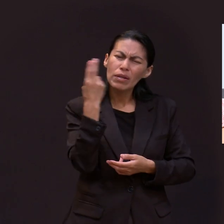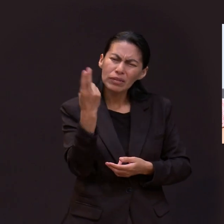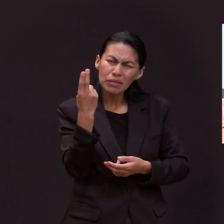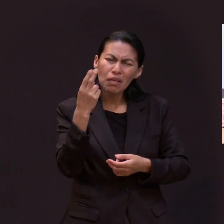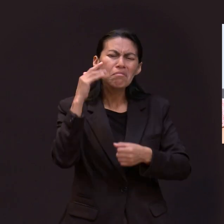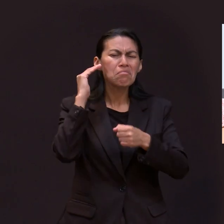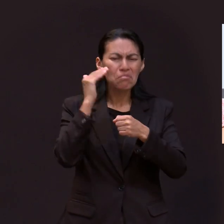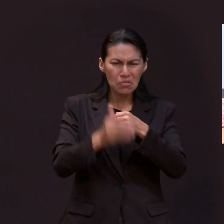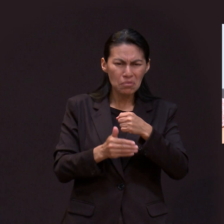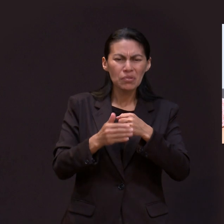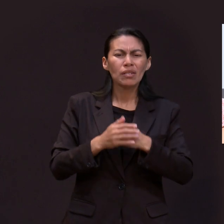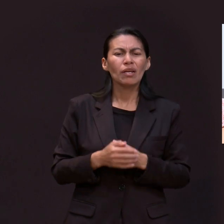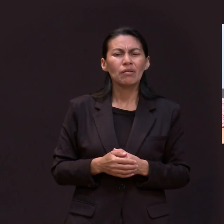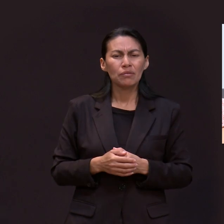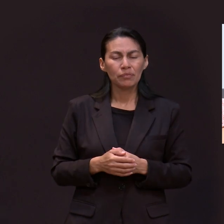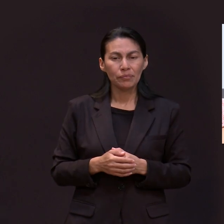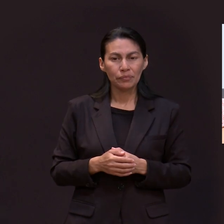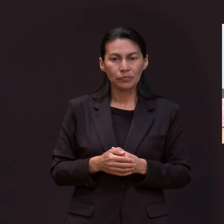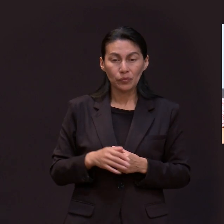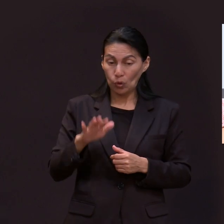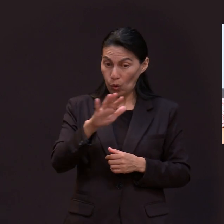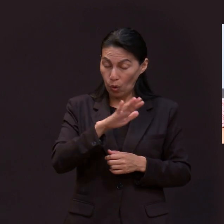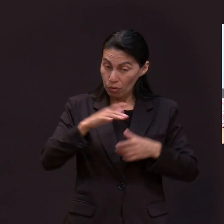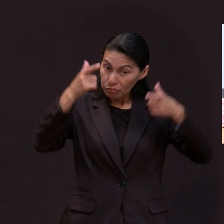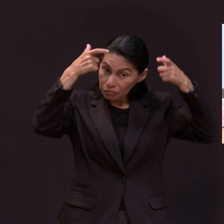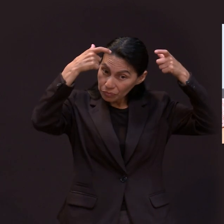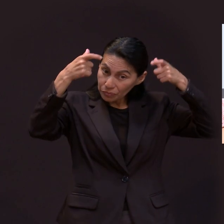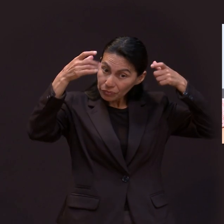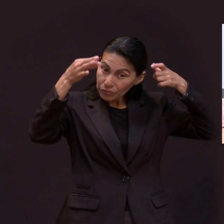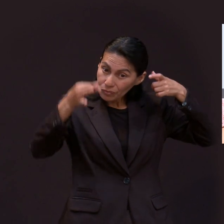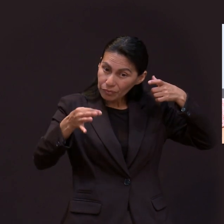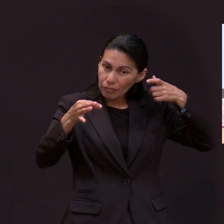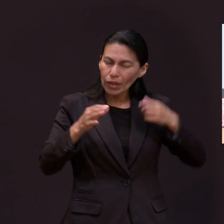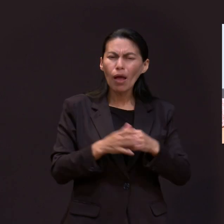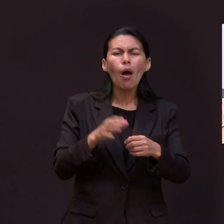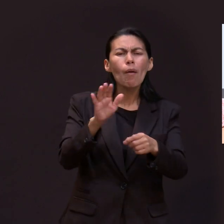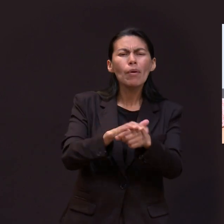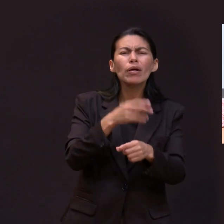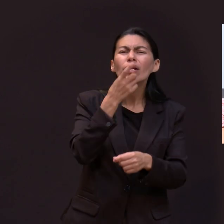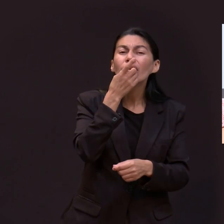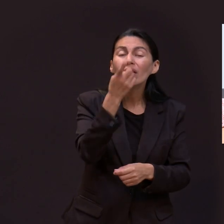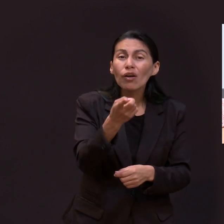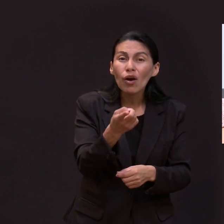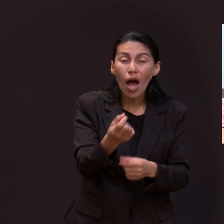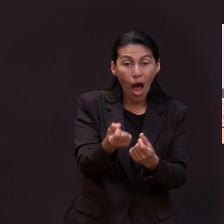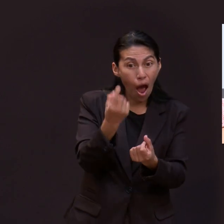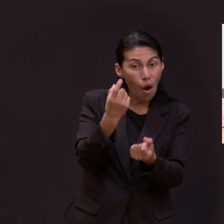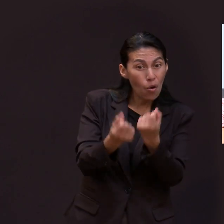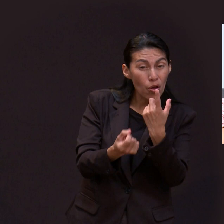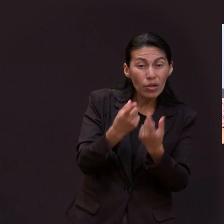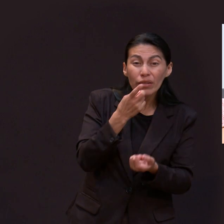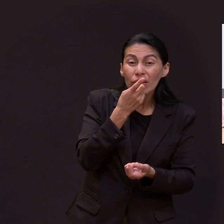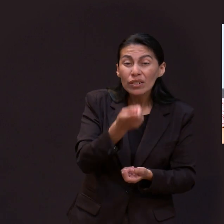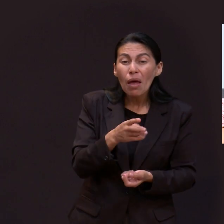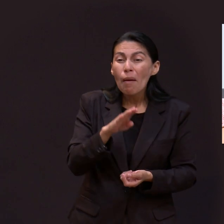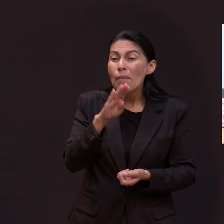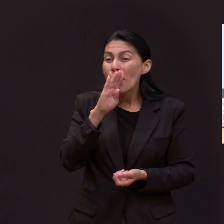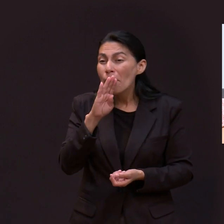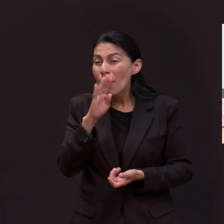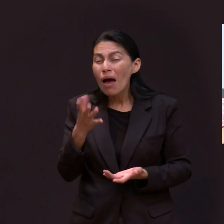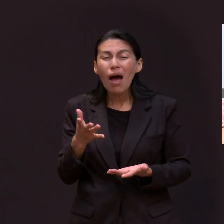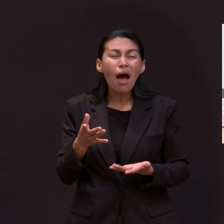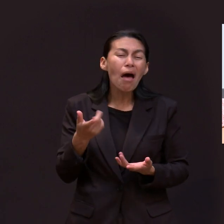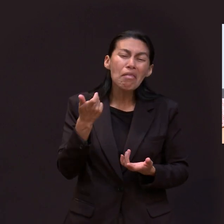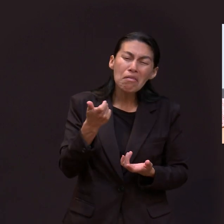toda mamá o papá que dicen no tengo dinero para el colegio para la escuela para la universidad si hay